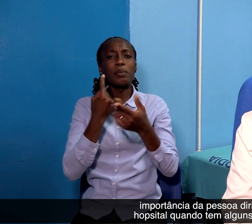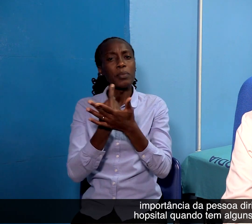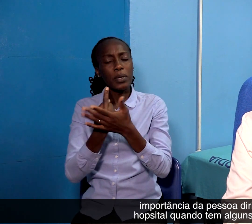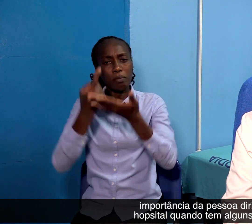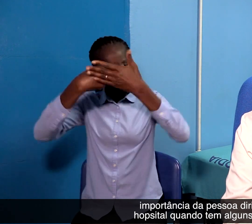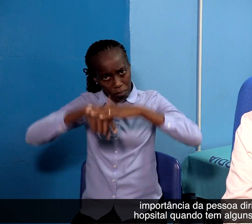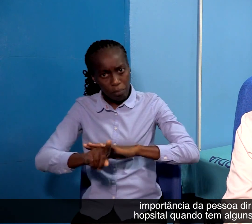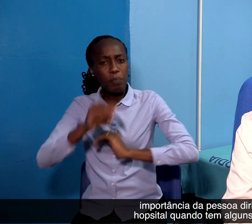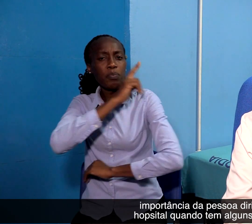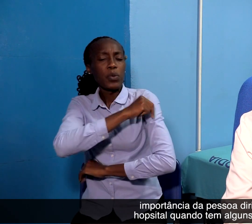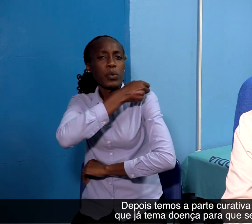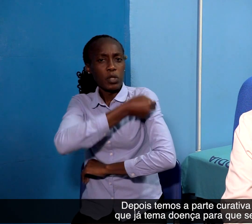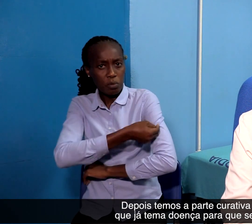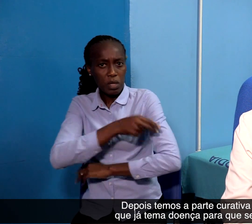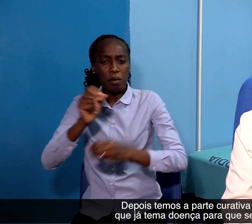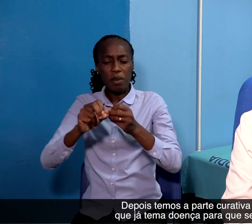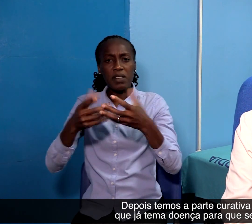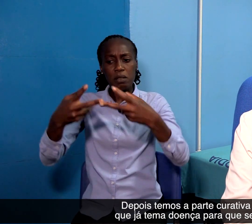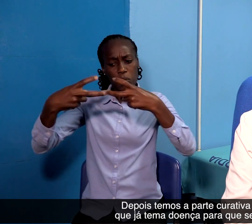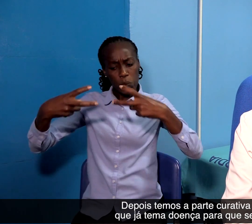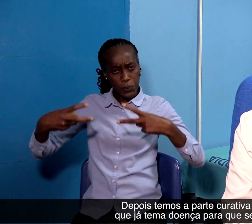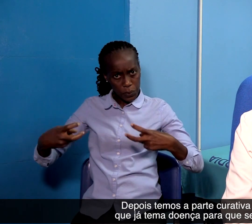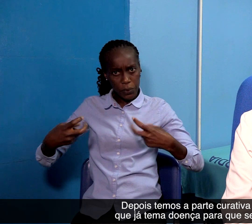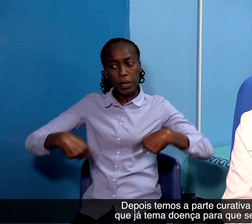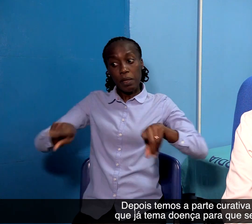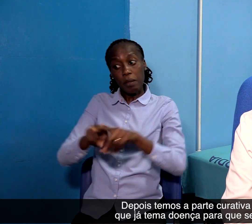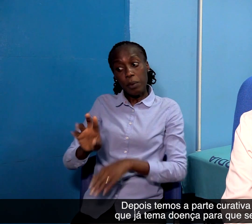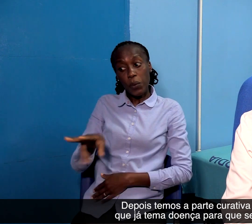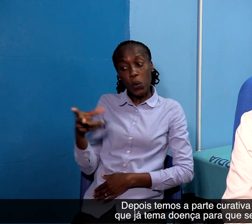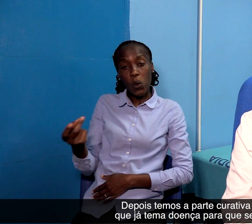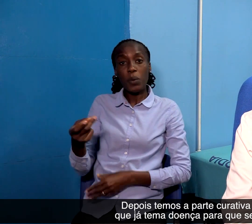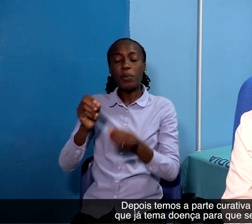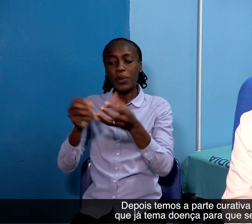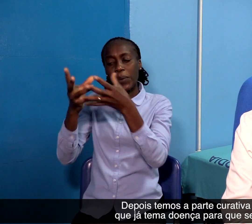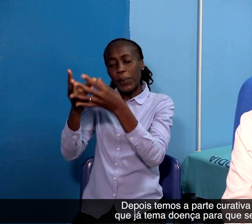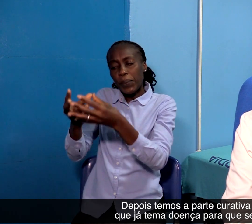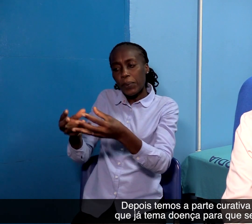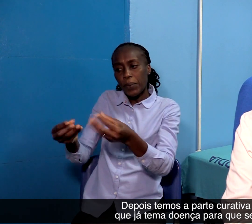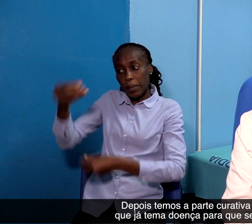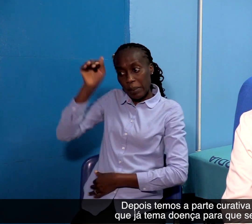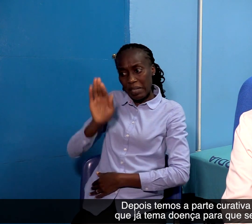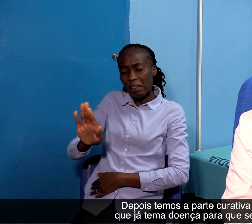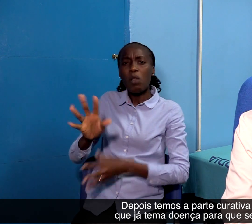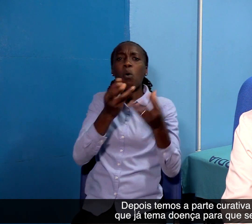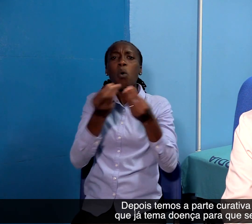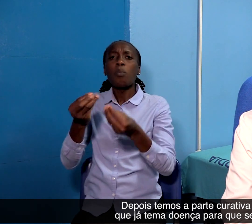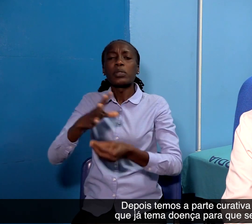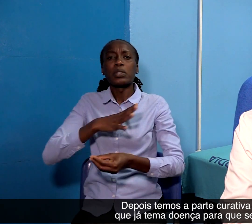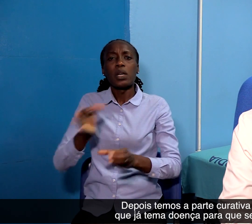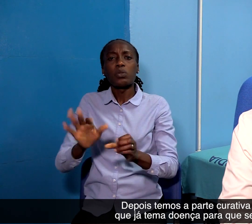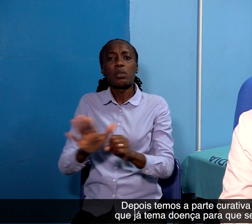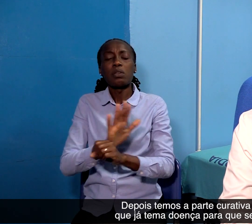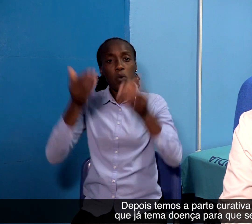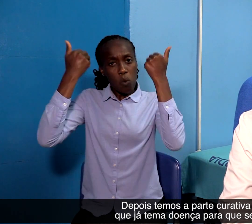quando tem alguns sintomas. Depois temos a parte curativa, para aqueles que já têm a doença, que seja